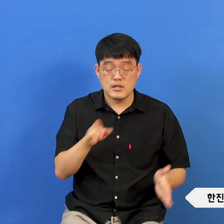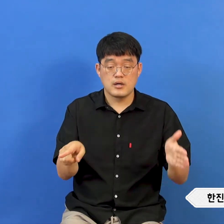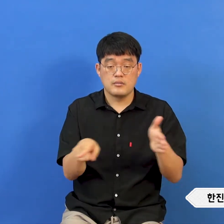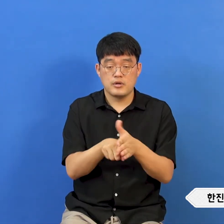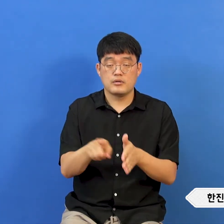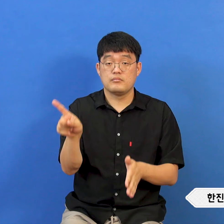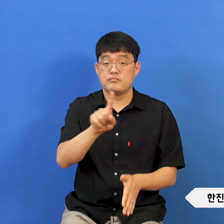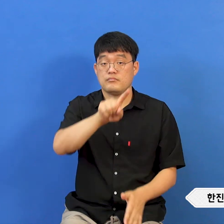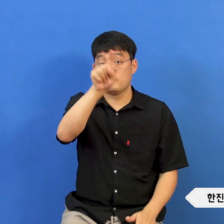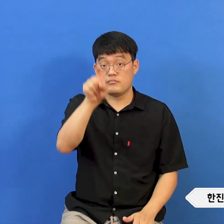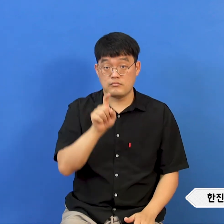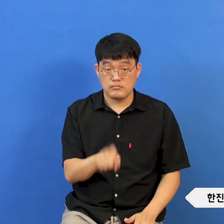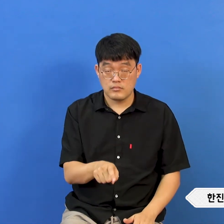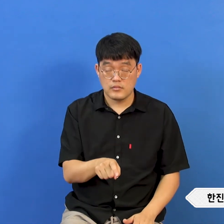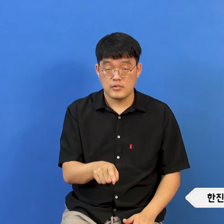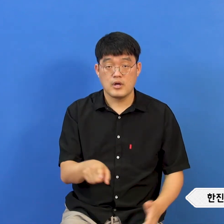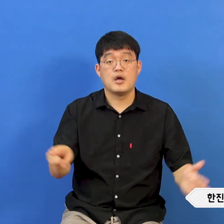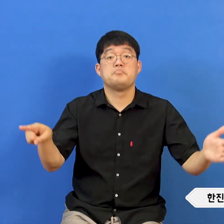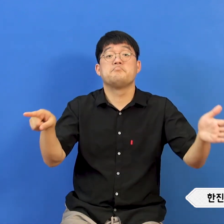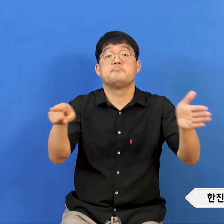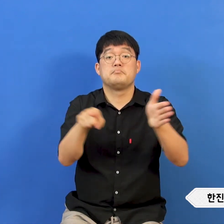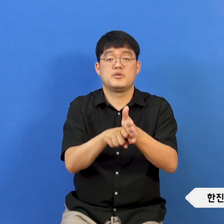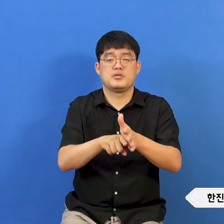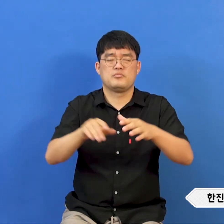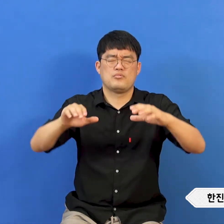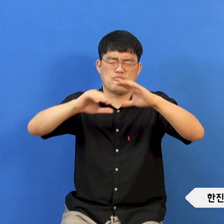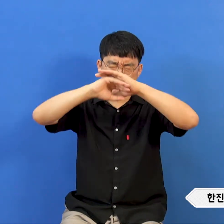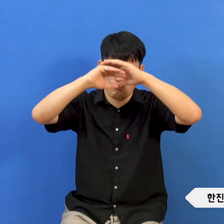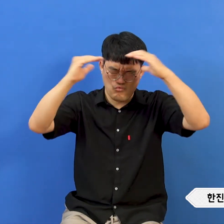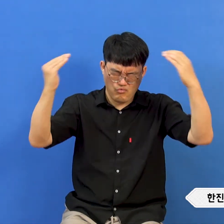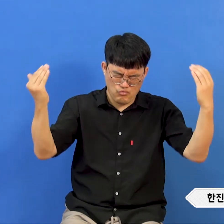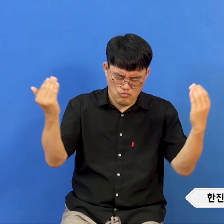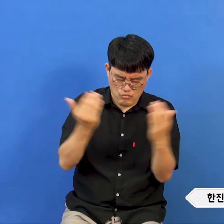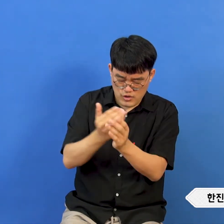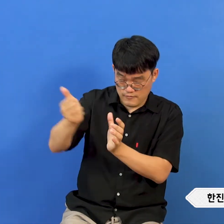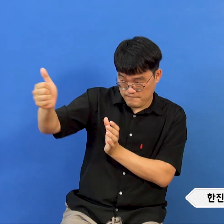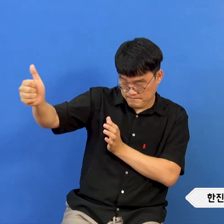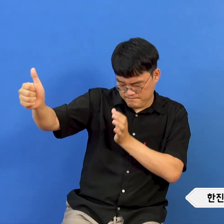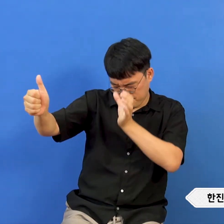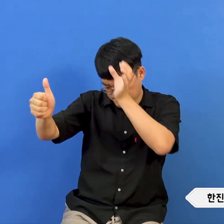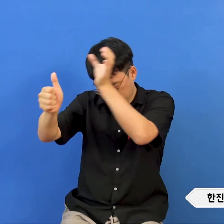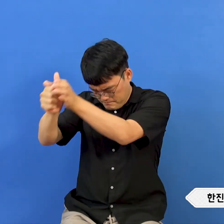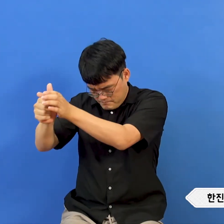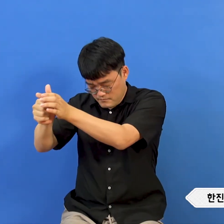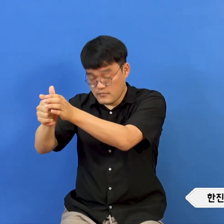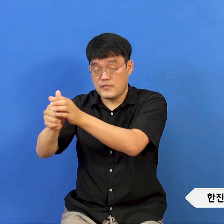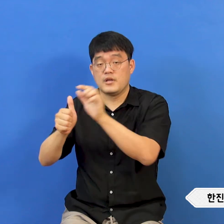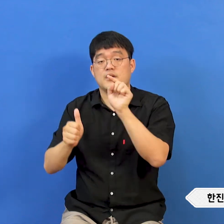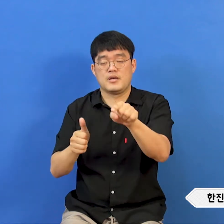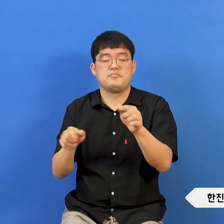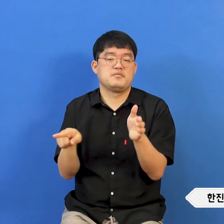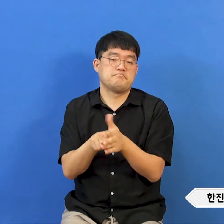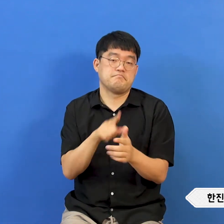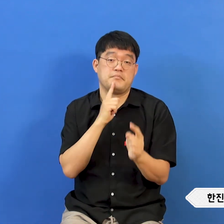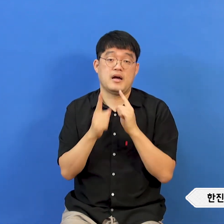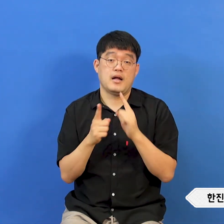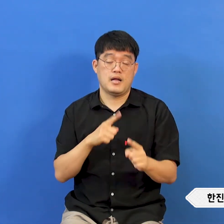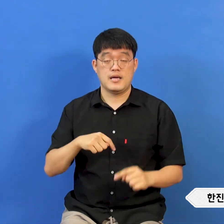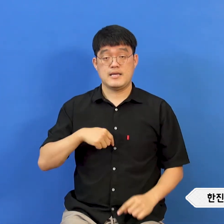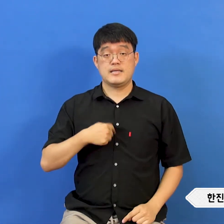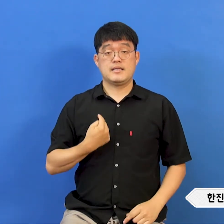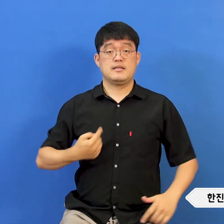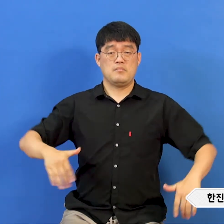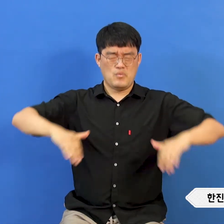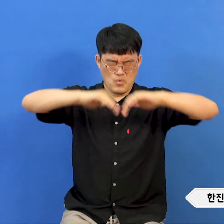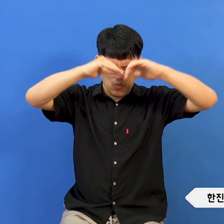믿음은 전적인 의탁입니다. 자신을 완전히 내어 맡기는 전적인